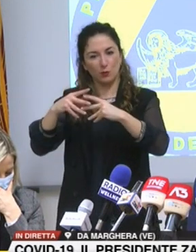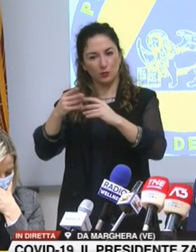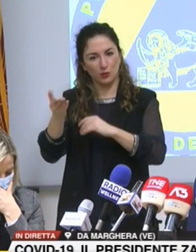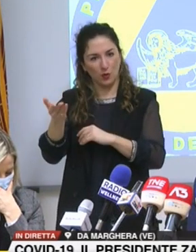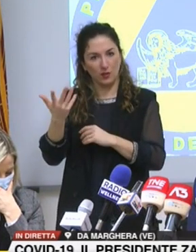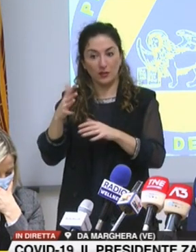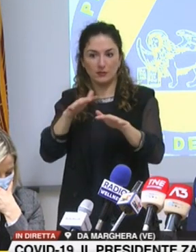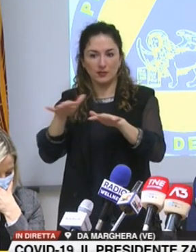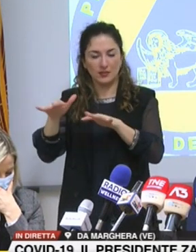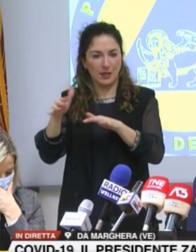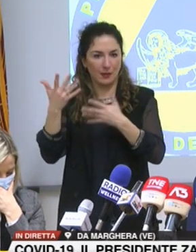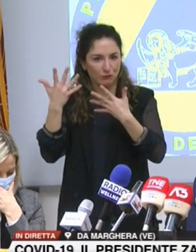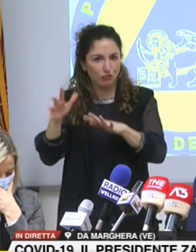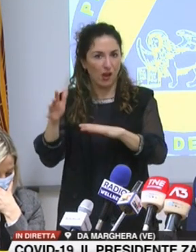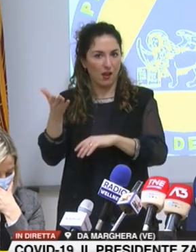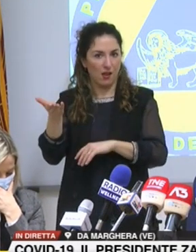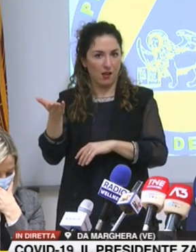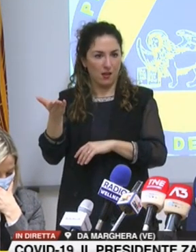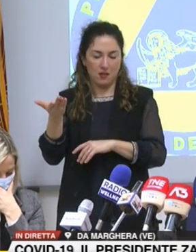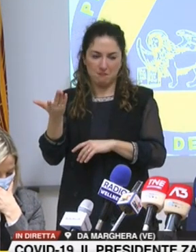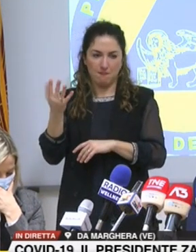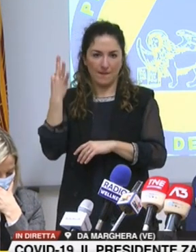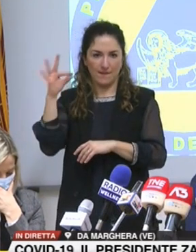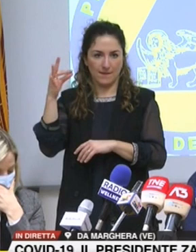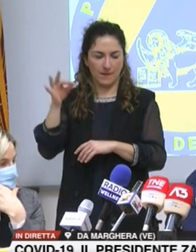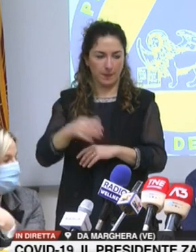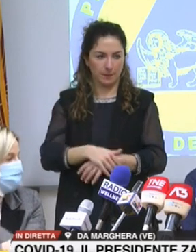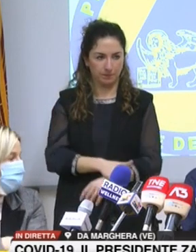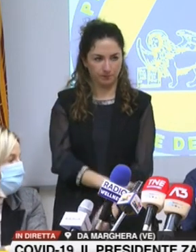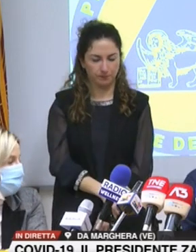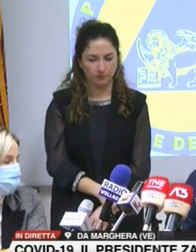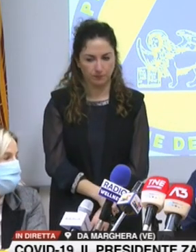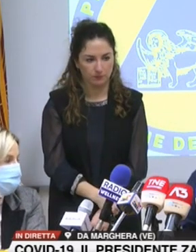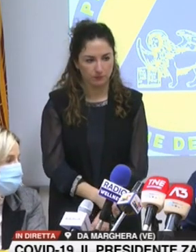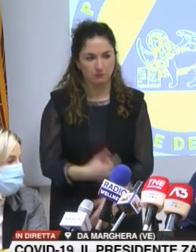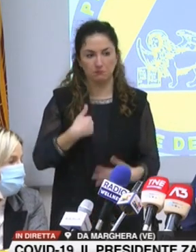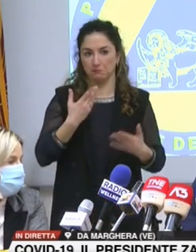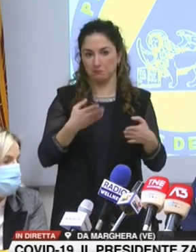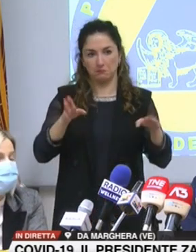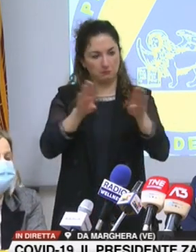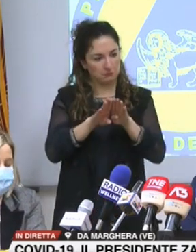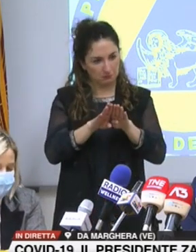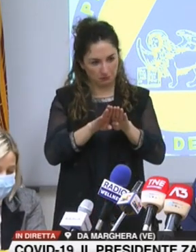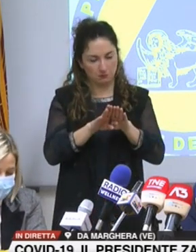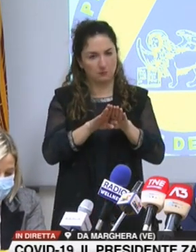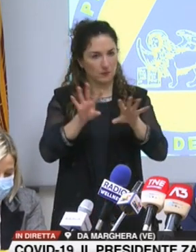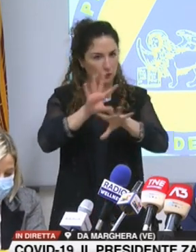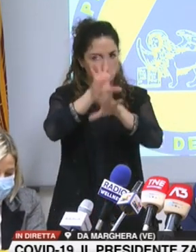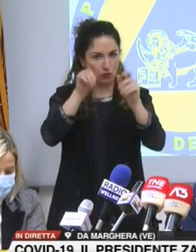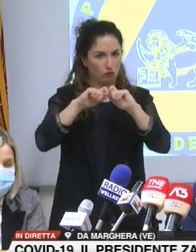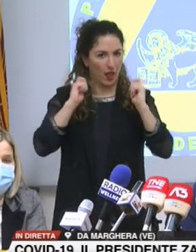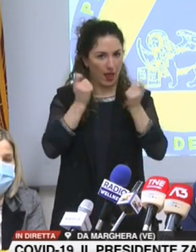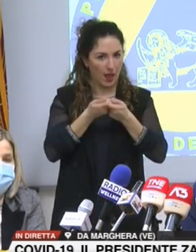questo che è un sistema che per noi è di comprovata efficacia. Io ho esaurito quello che è una panoramica